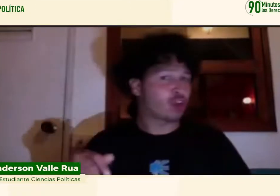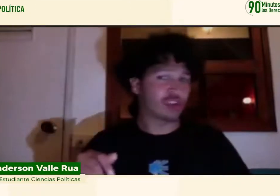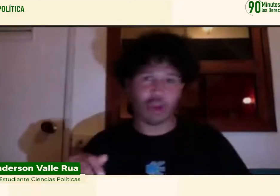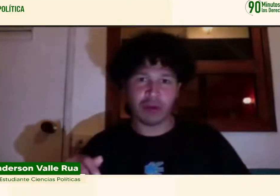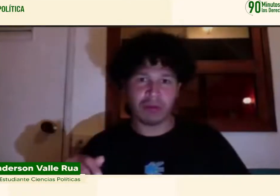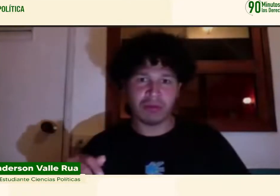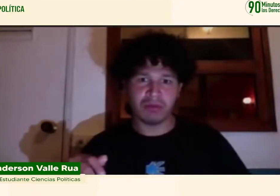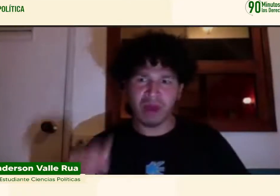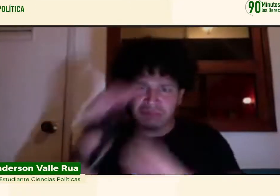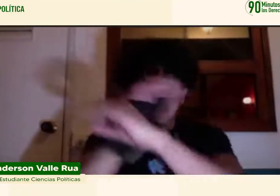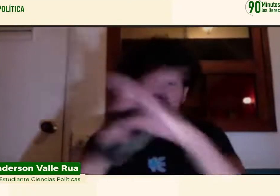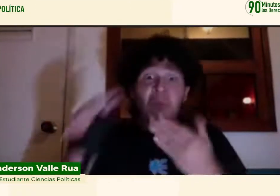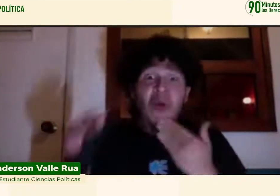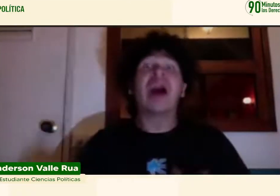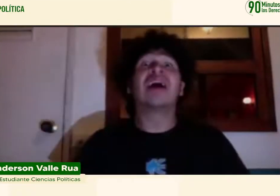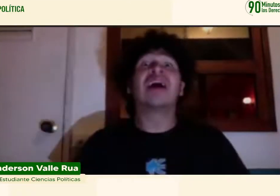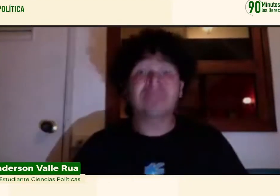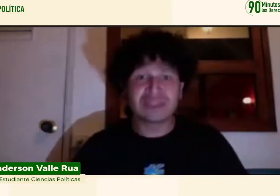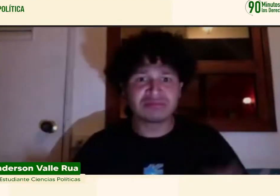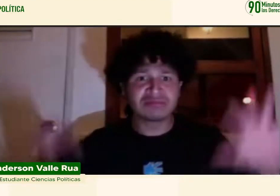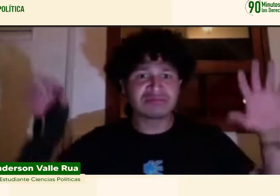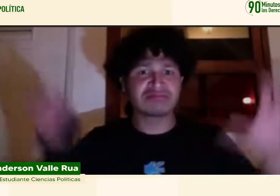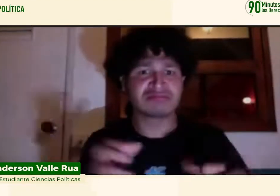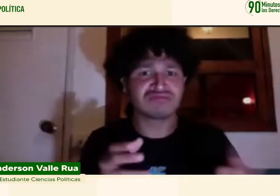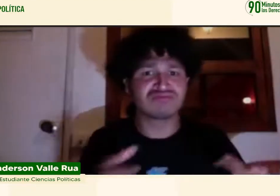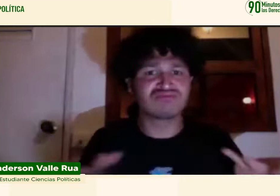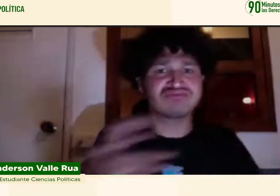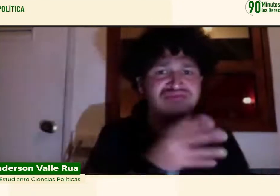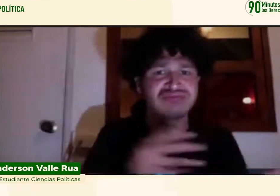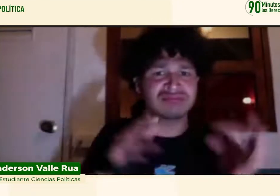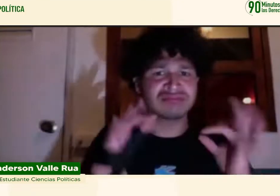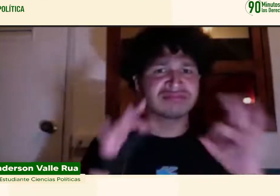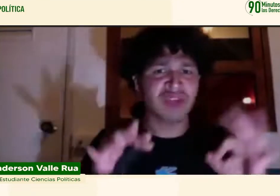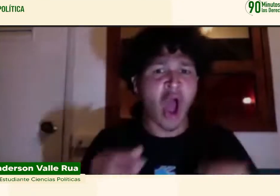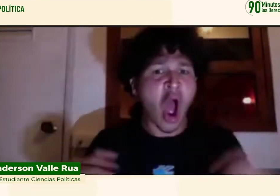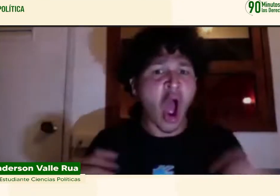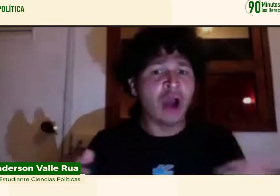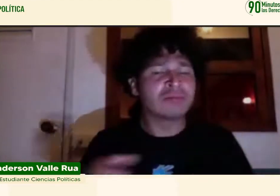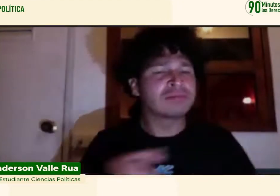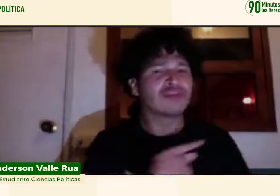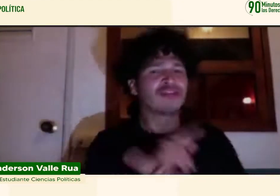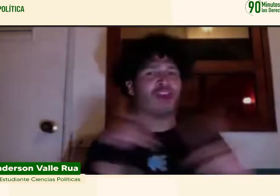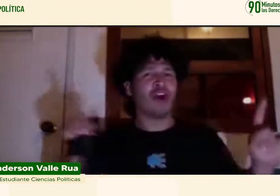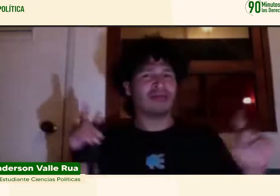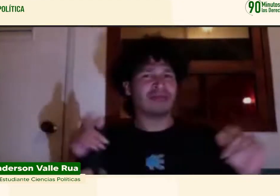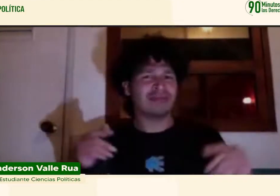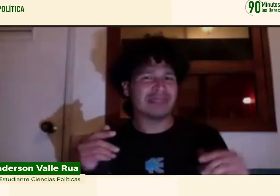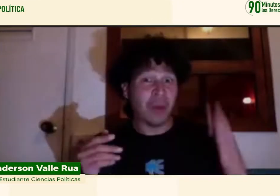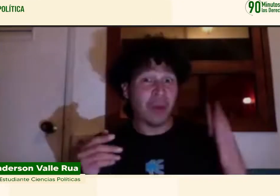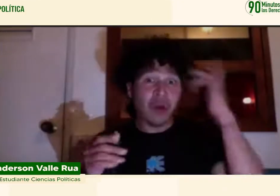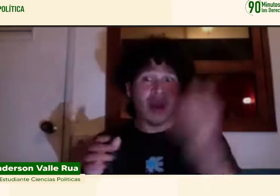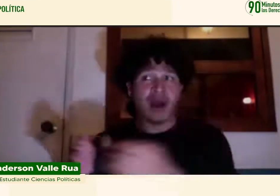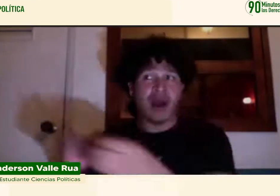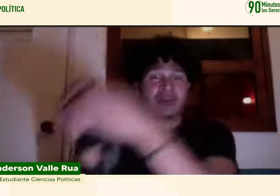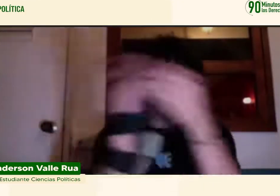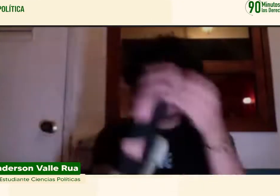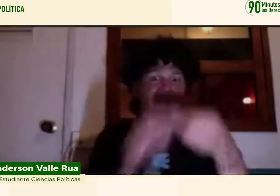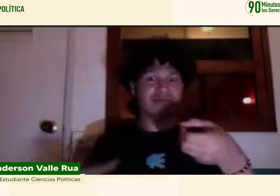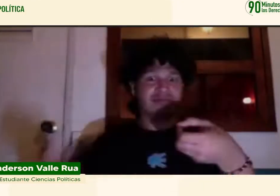había hecho ya un anuncio una previa asamblea para establecer esta afiliación o decisión de apoyo a